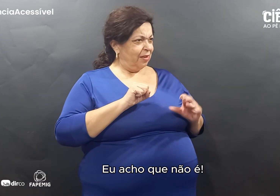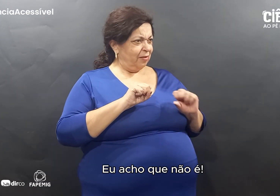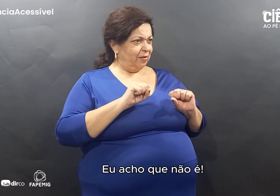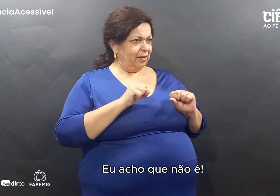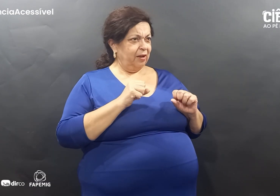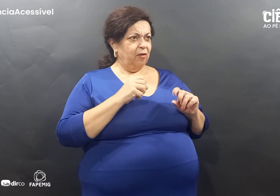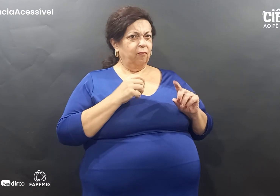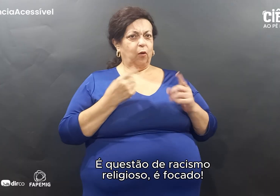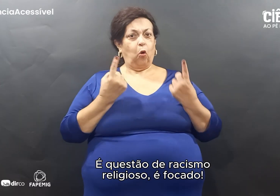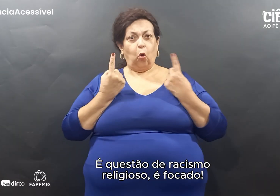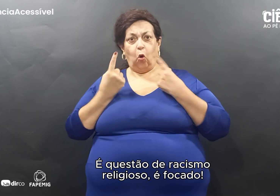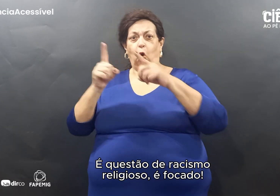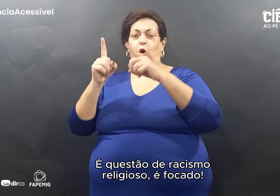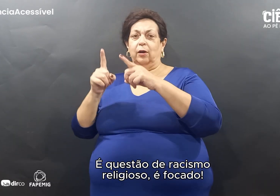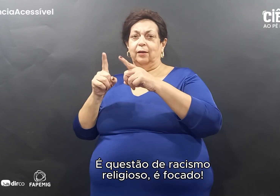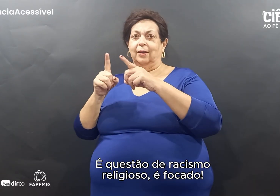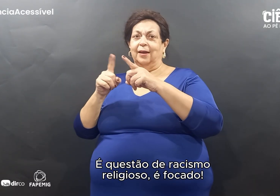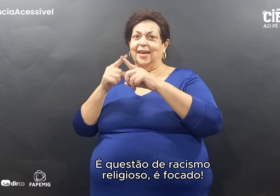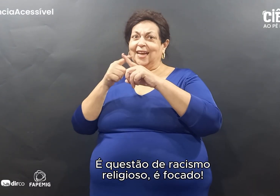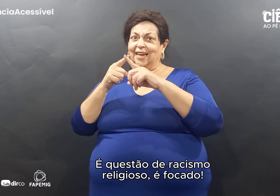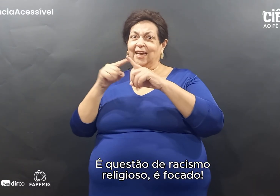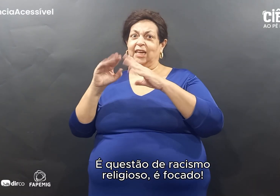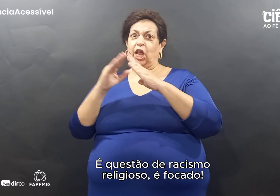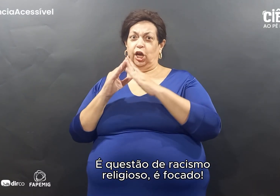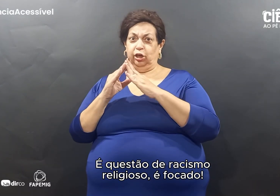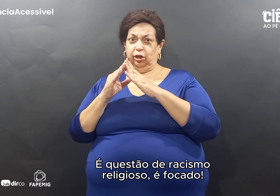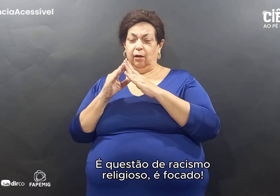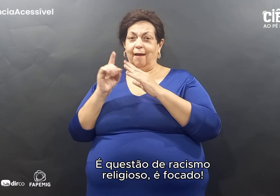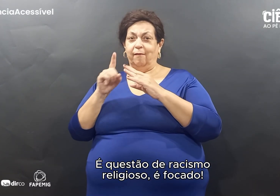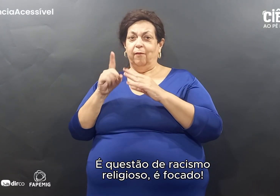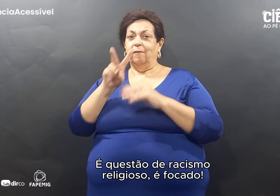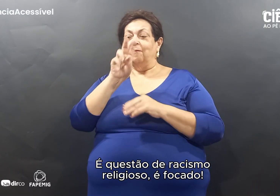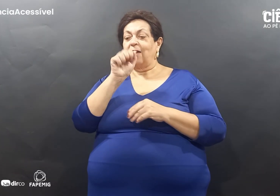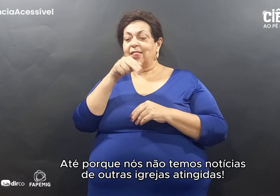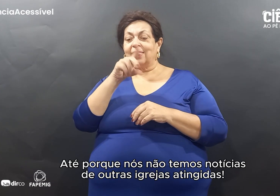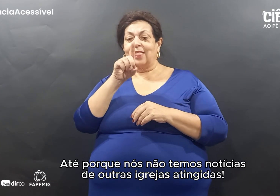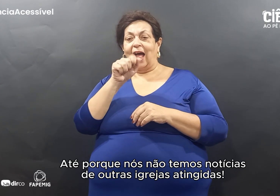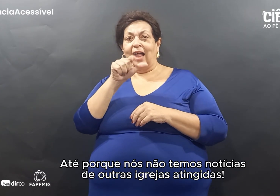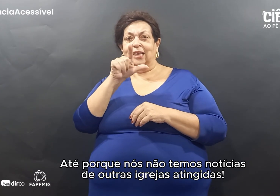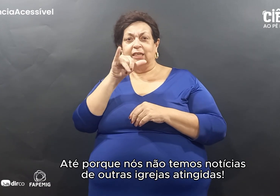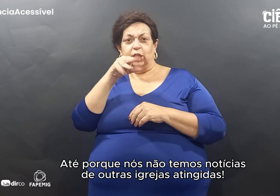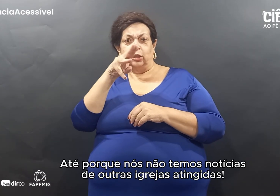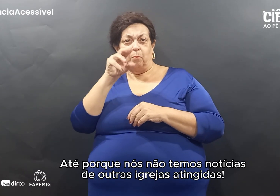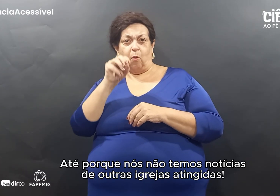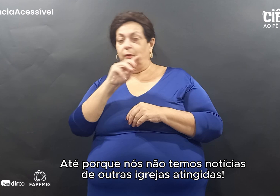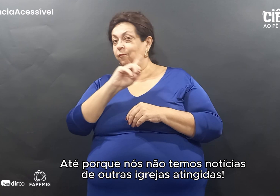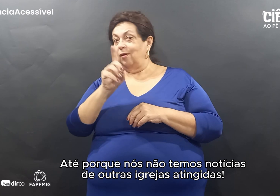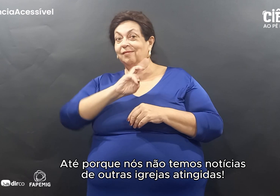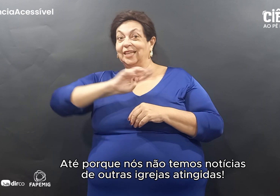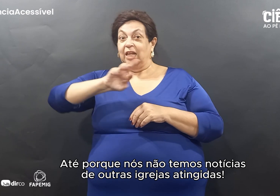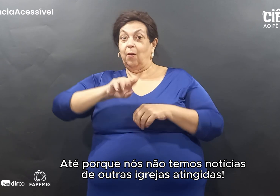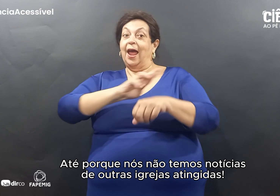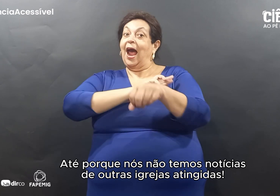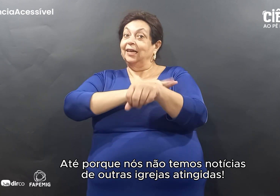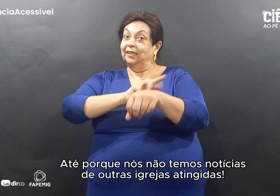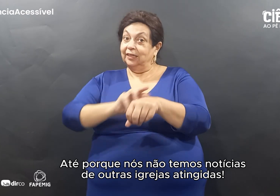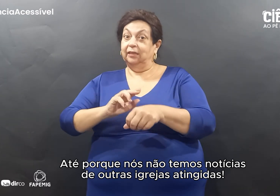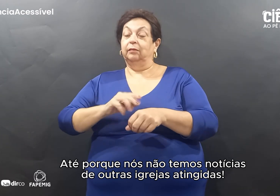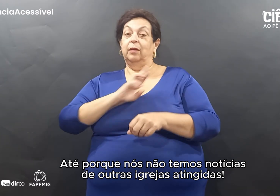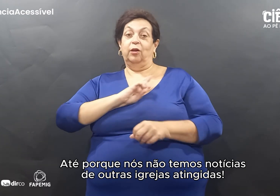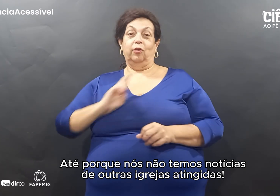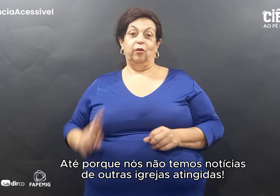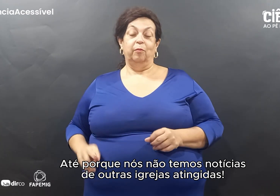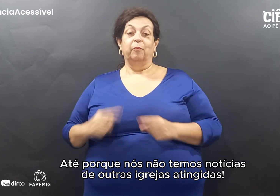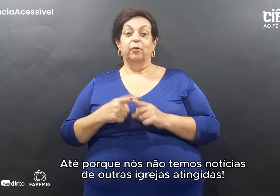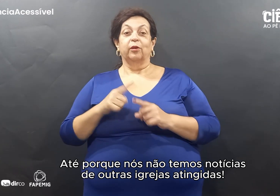vandalismo. Eu acho que não é. É questão de racismo religioso. É focado, até porque nós não temos notícia de